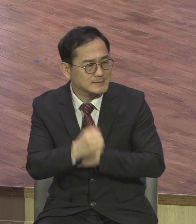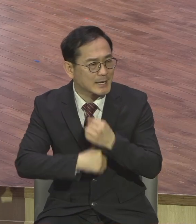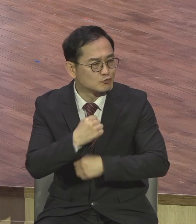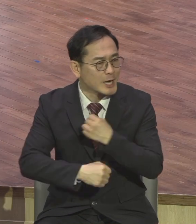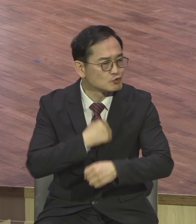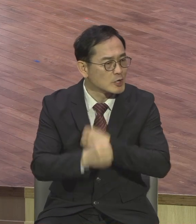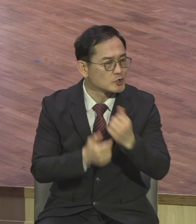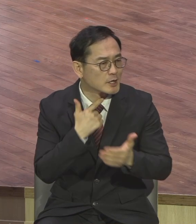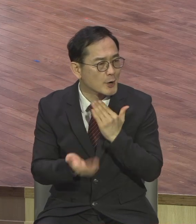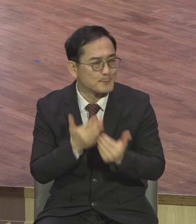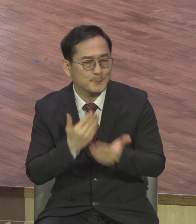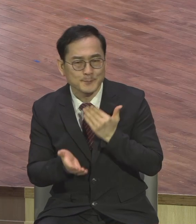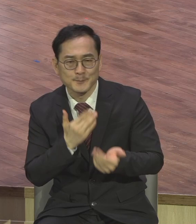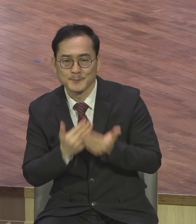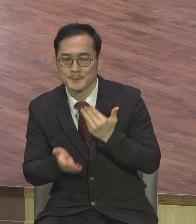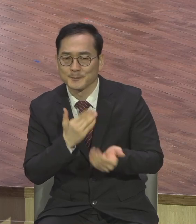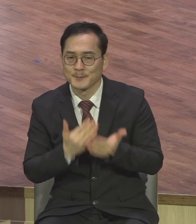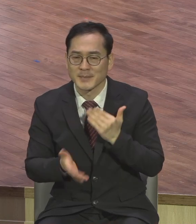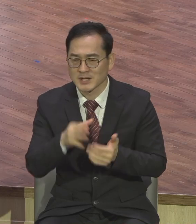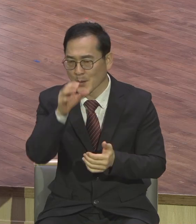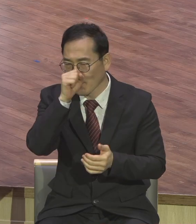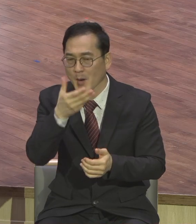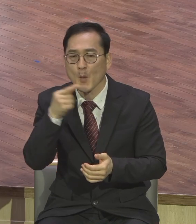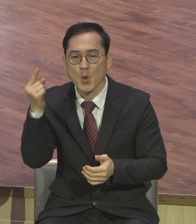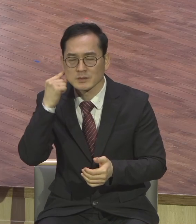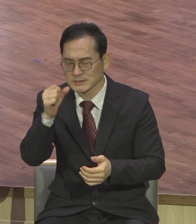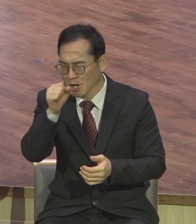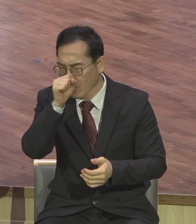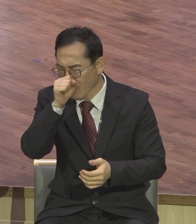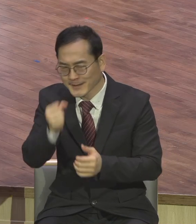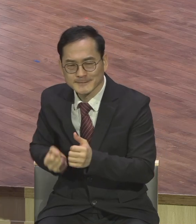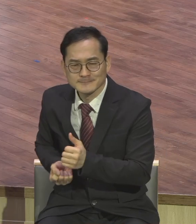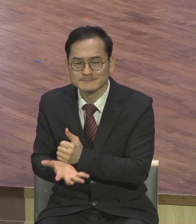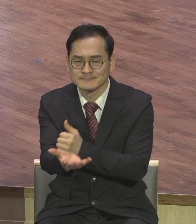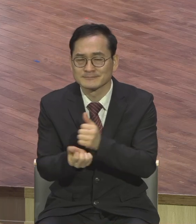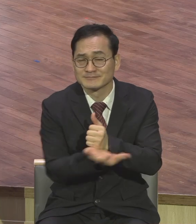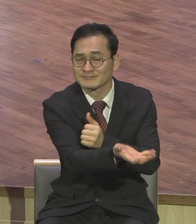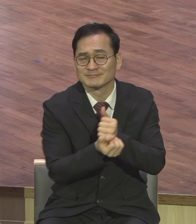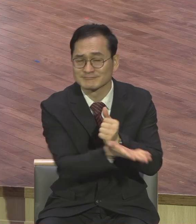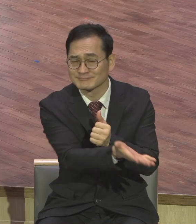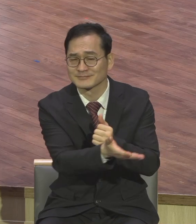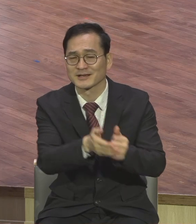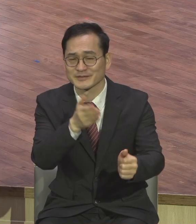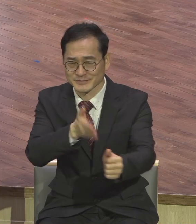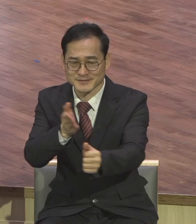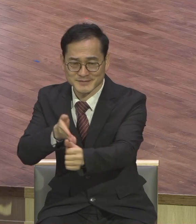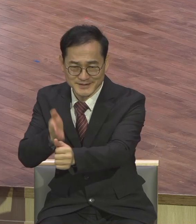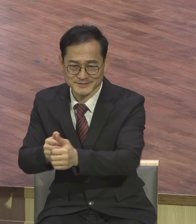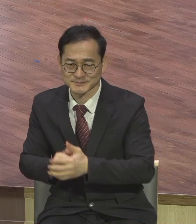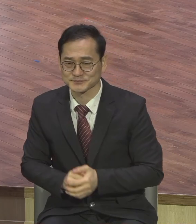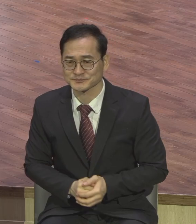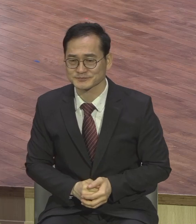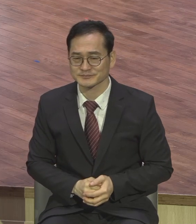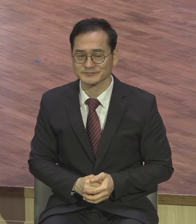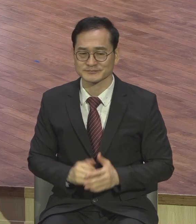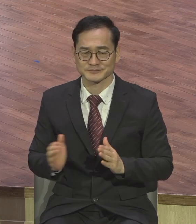복음의 선한 영향력이 빗나가는 그리스도의 절대자들 되시기를 점으로 축복합니다.